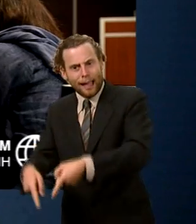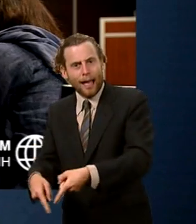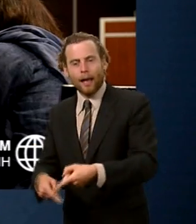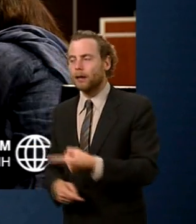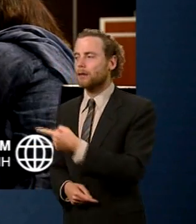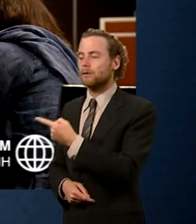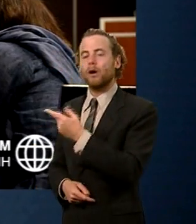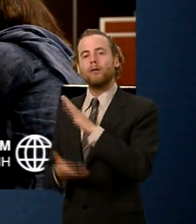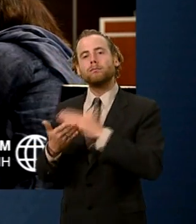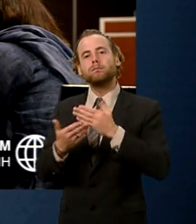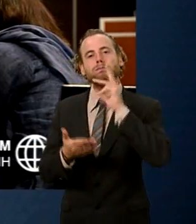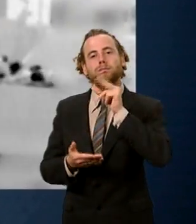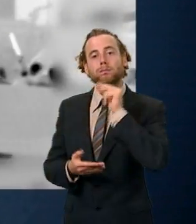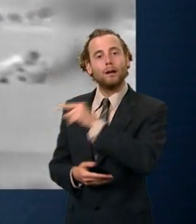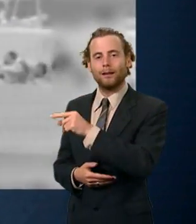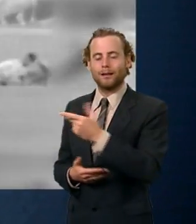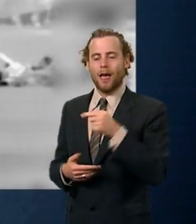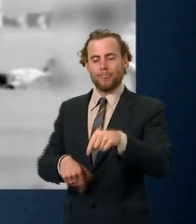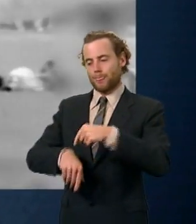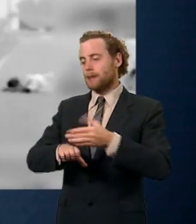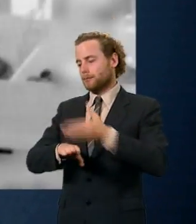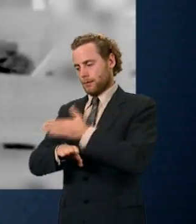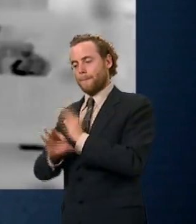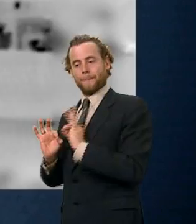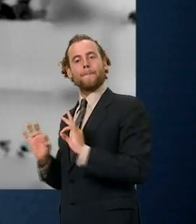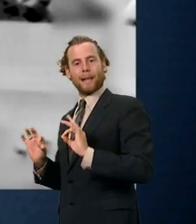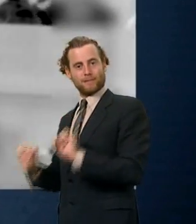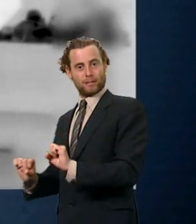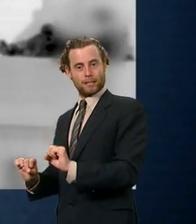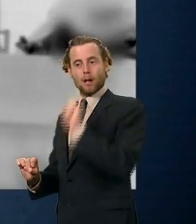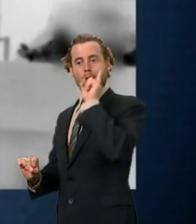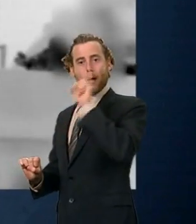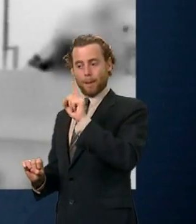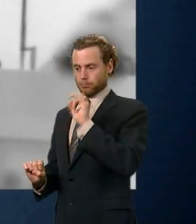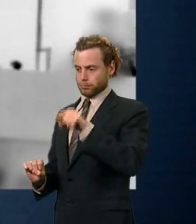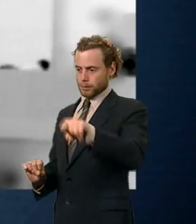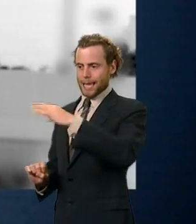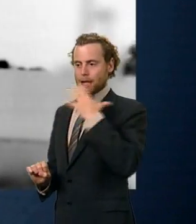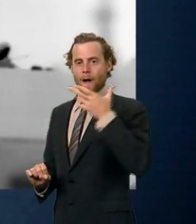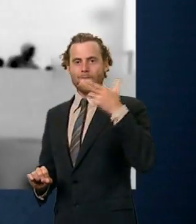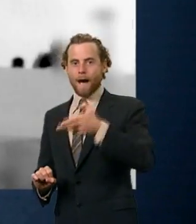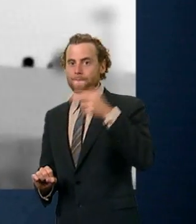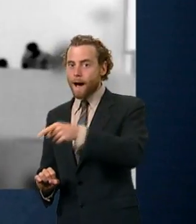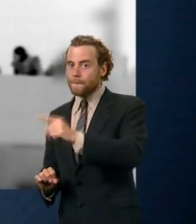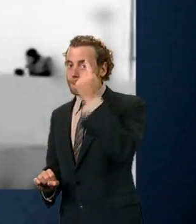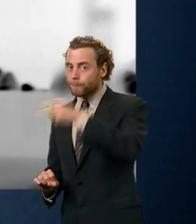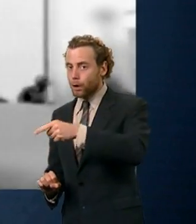At this point, it had gone beyond passive resistance because the Israelis had been firing from the start.